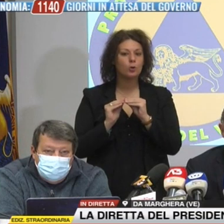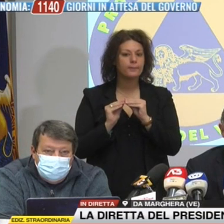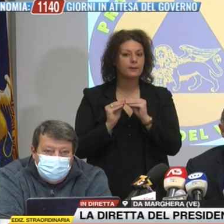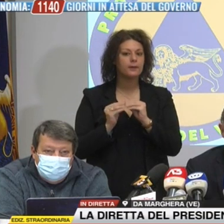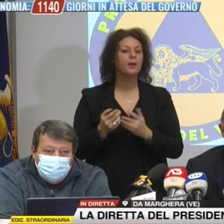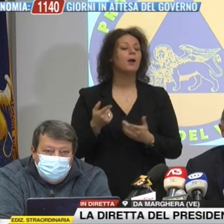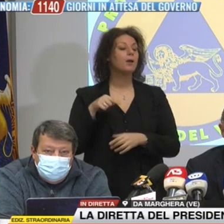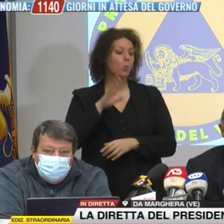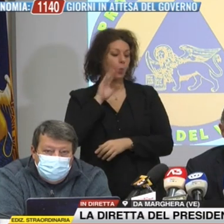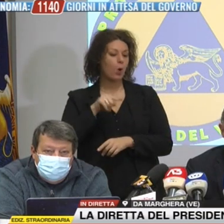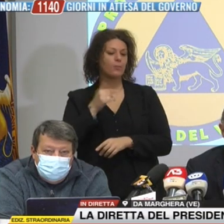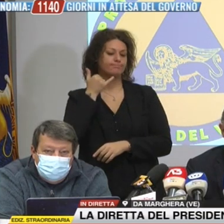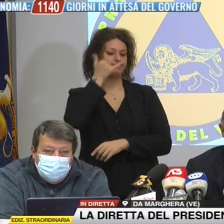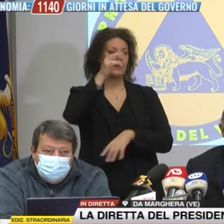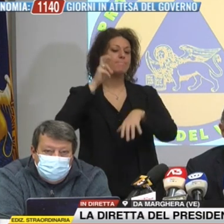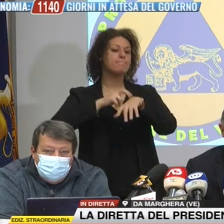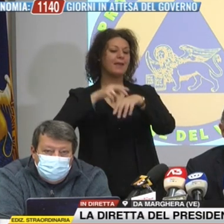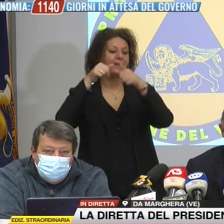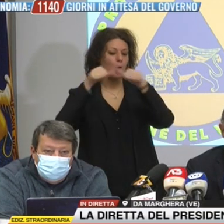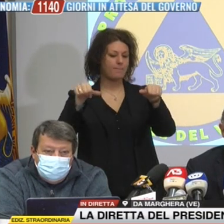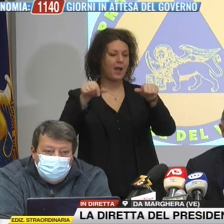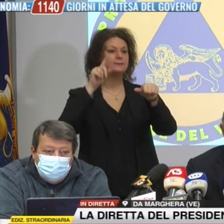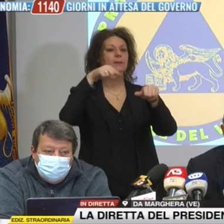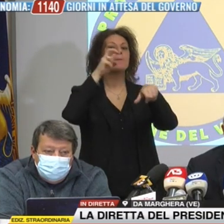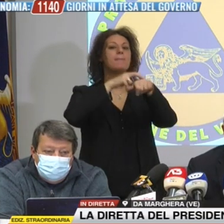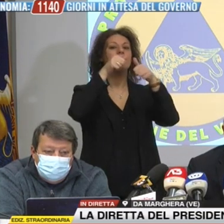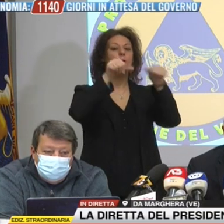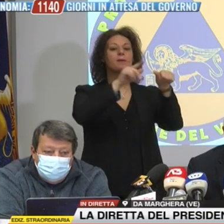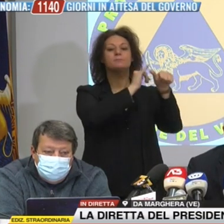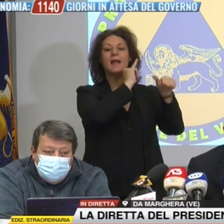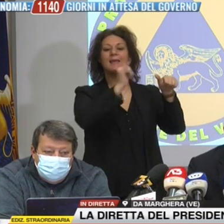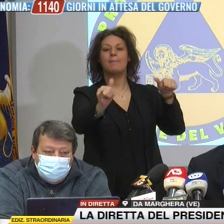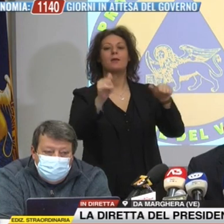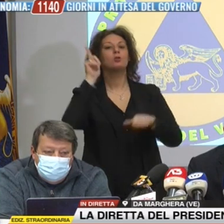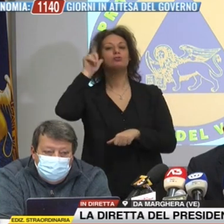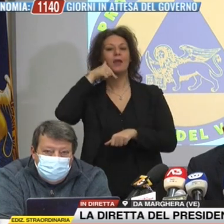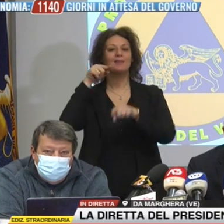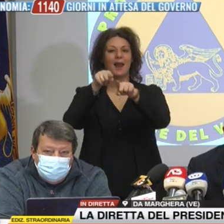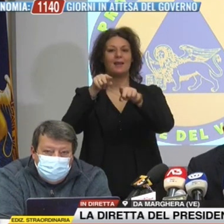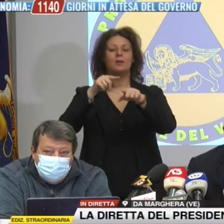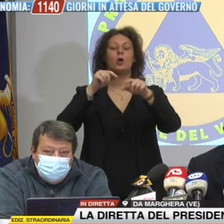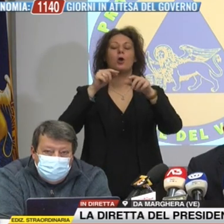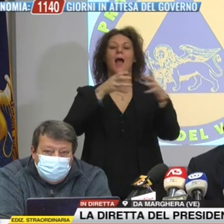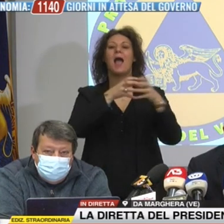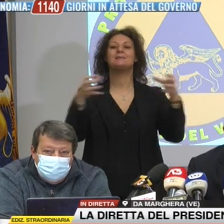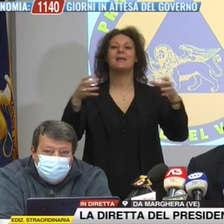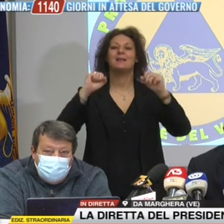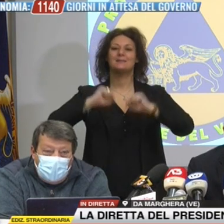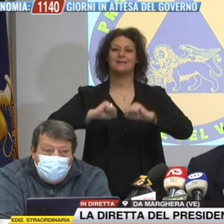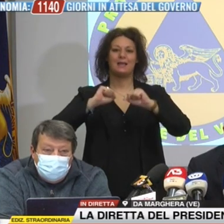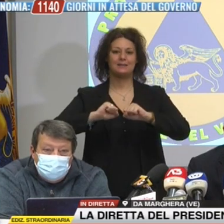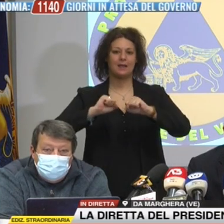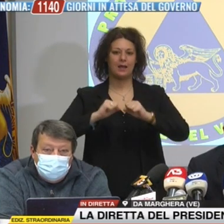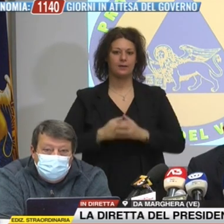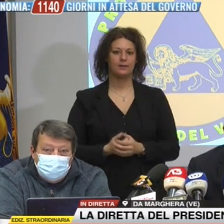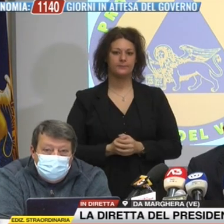poi ha chiamato il centralino dell'azienda sanitaria. Vabbè, ma al centralino qualcuno avrà risposto? Dice che